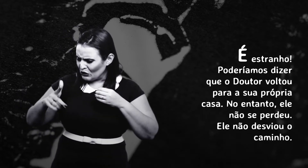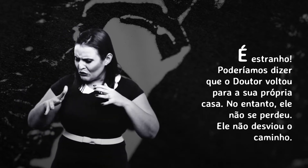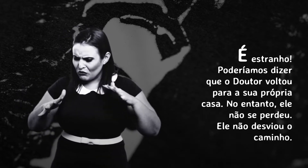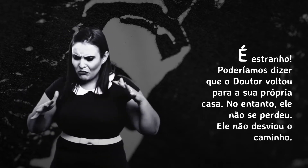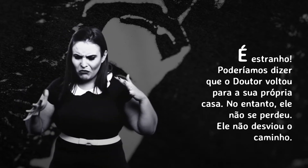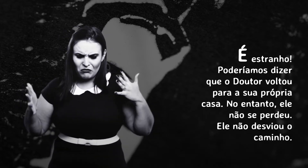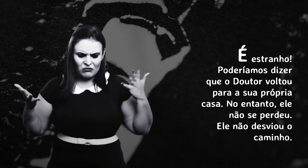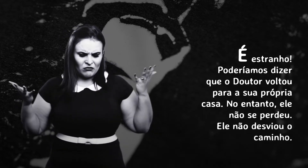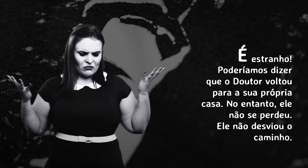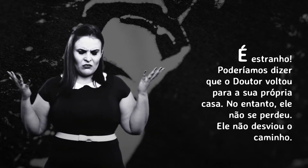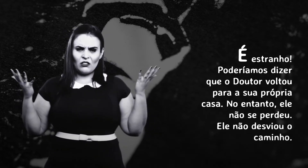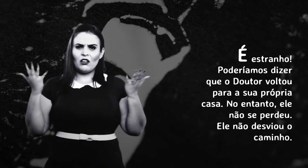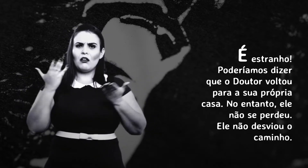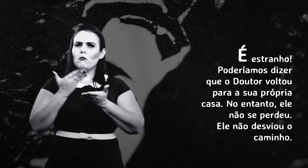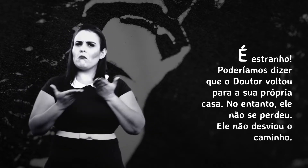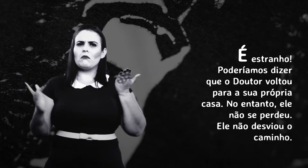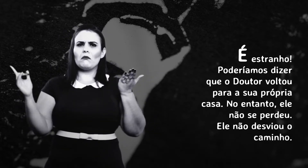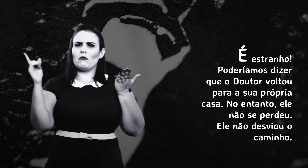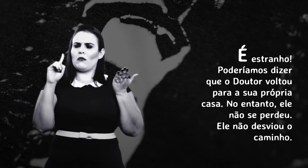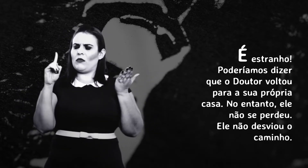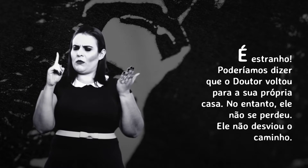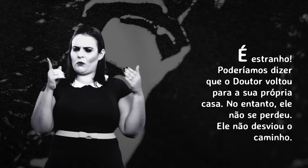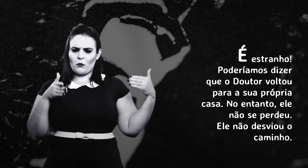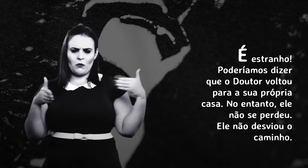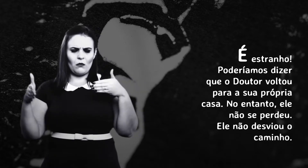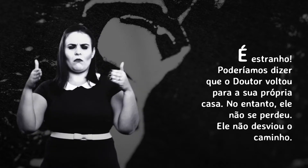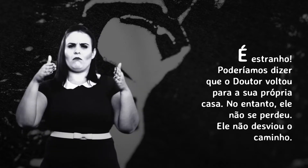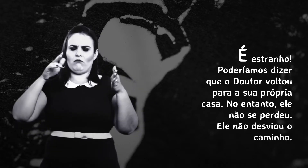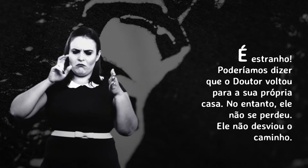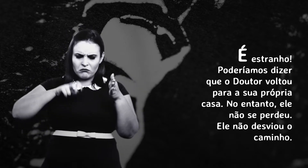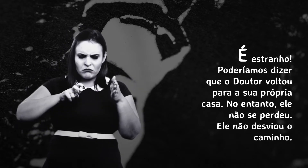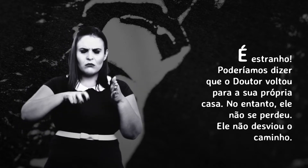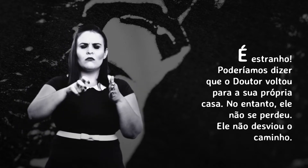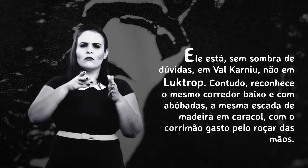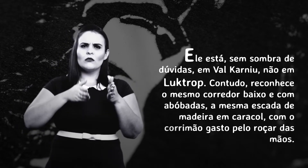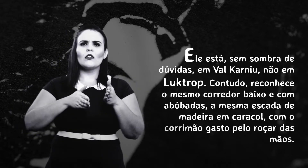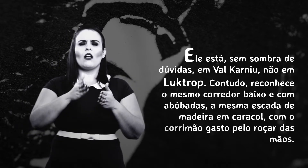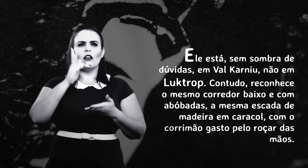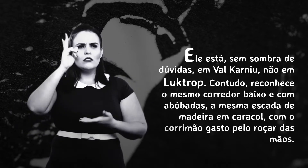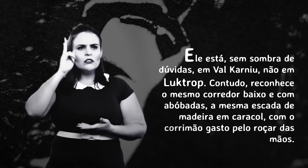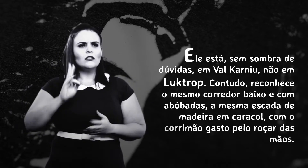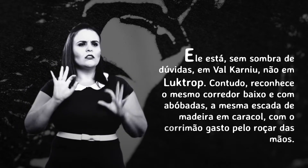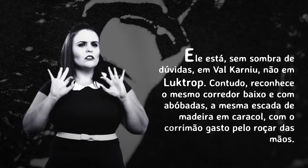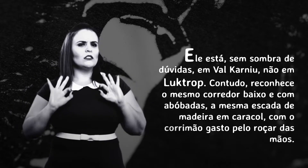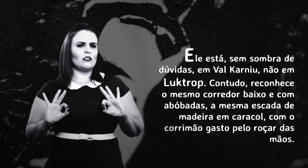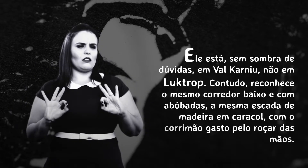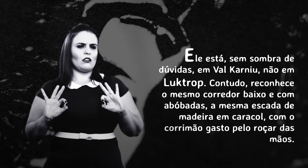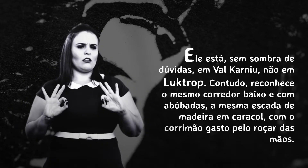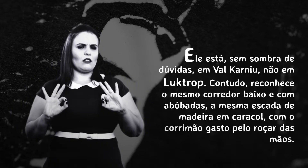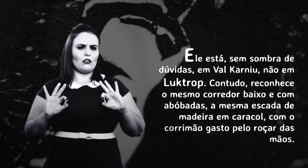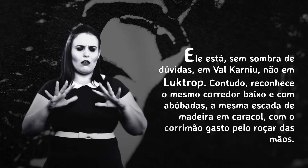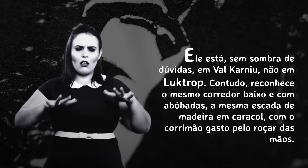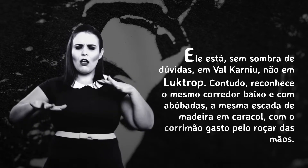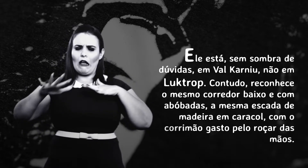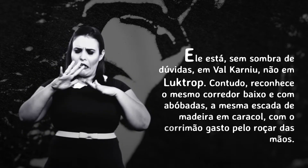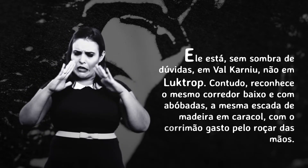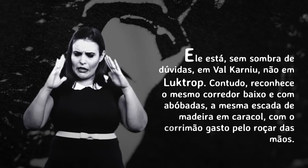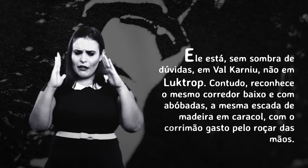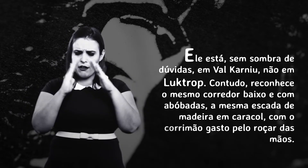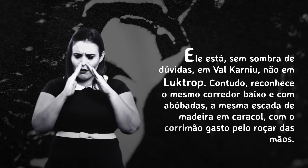No entanto, ele não se perdeu. Ele não desviou o caminho. Ele está, sem sombra de dúvidas, em Valkarnil,